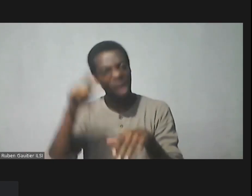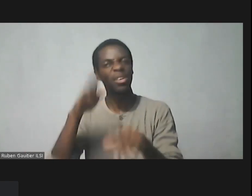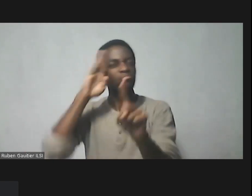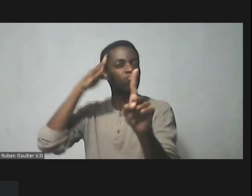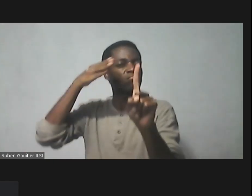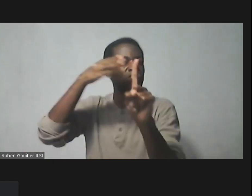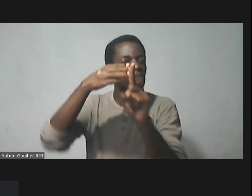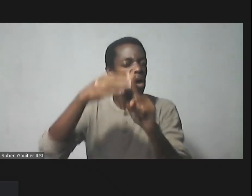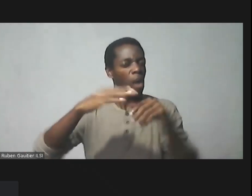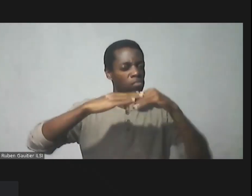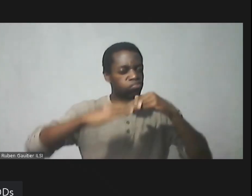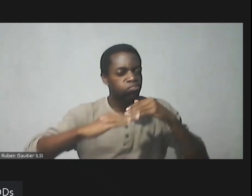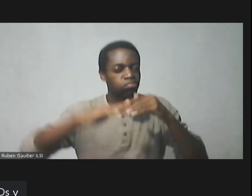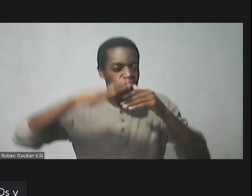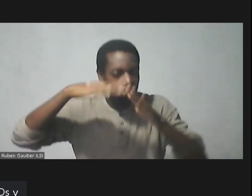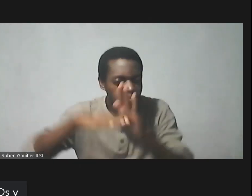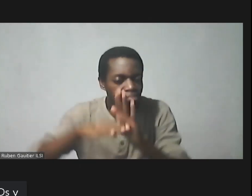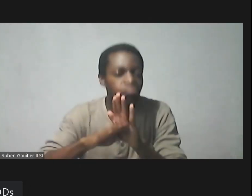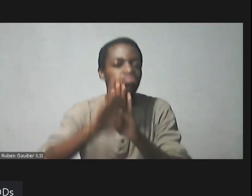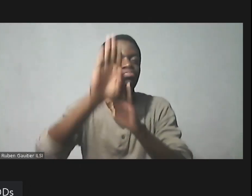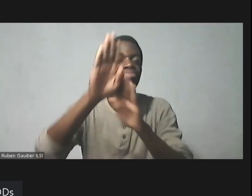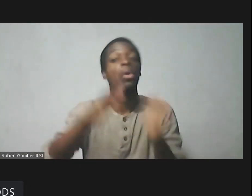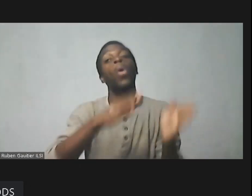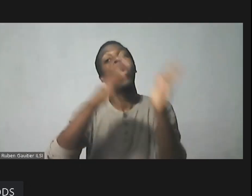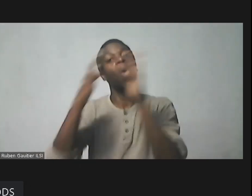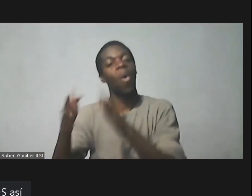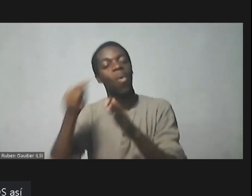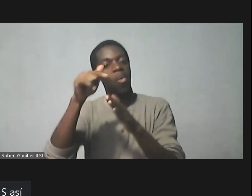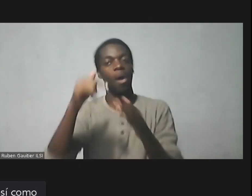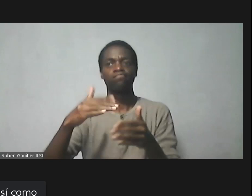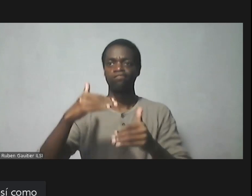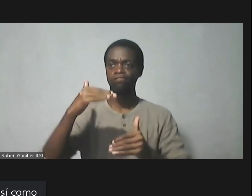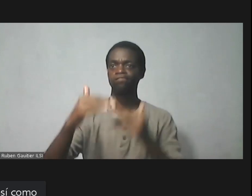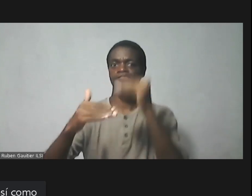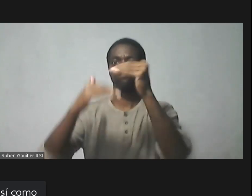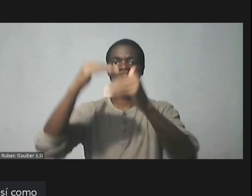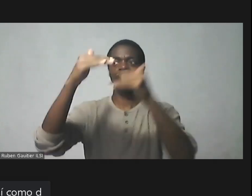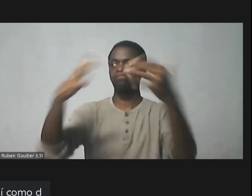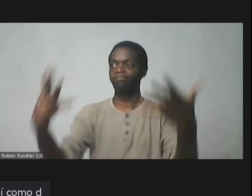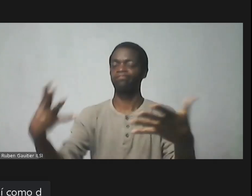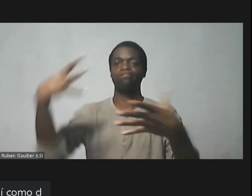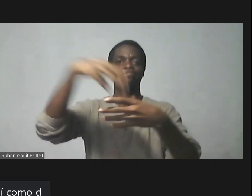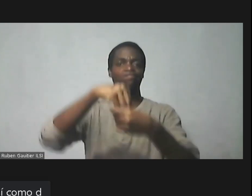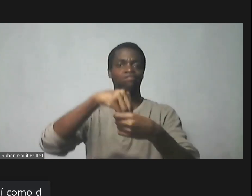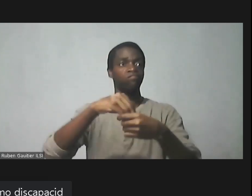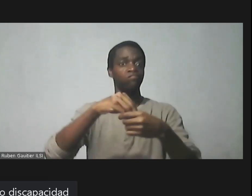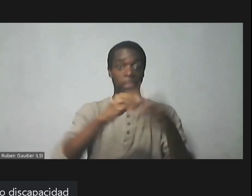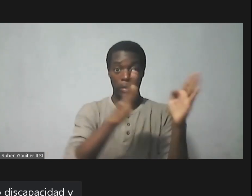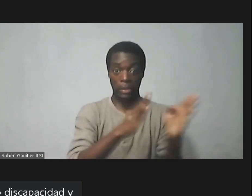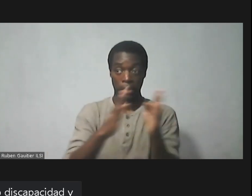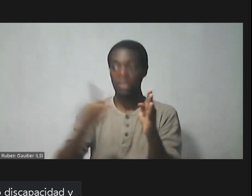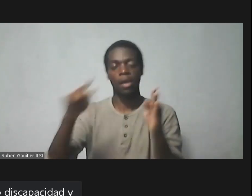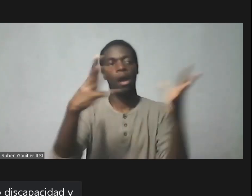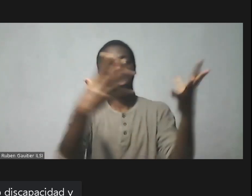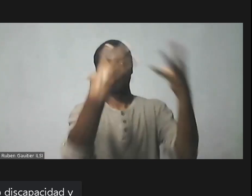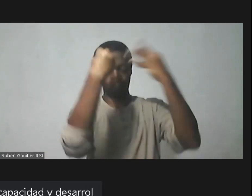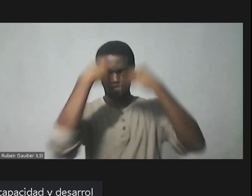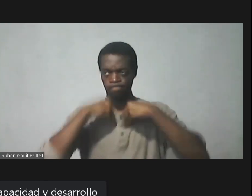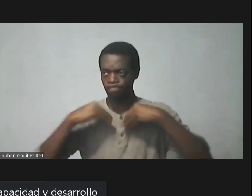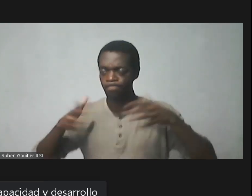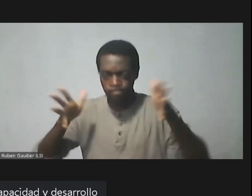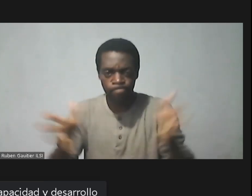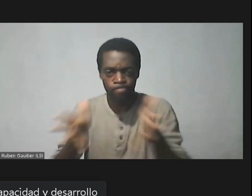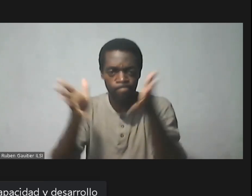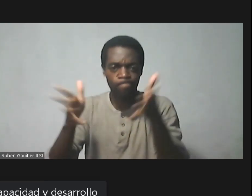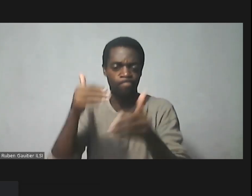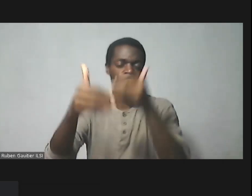discapacidad y desarrollo inclusivo. Además, la doctora Lockwood siempre aborda los temas de